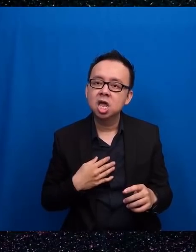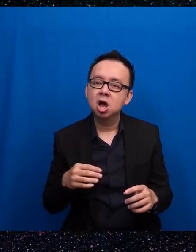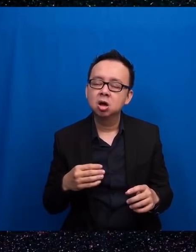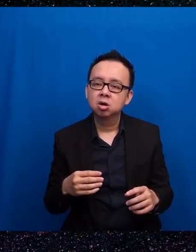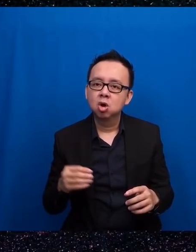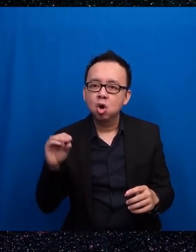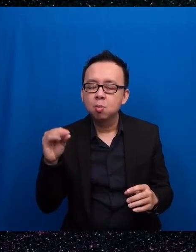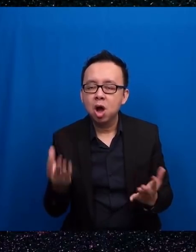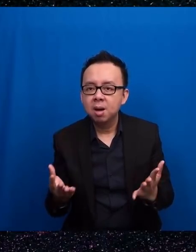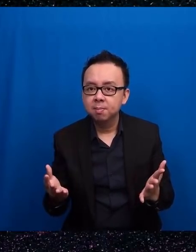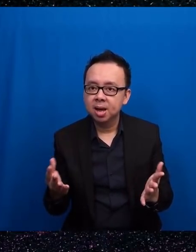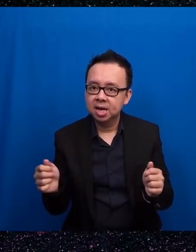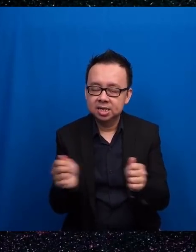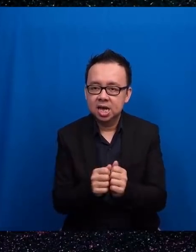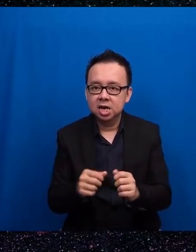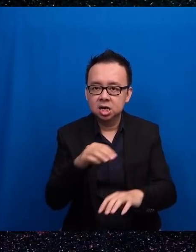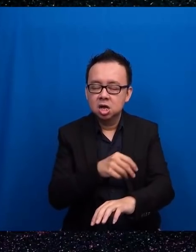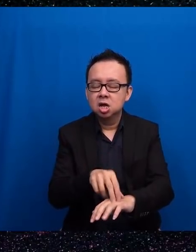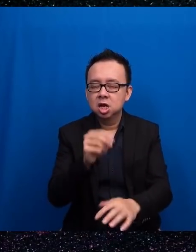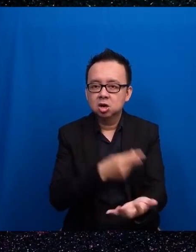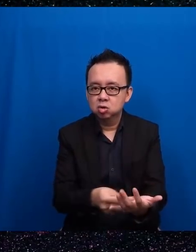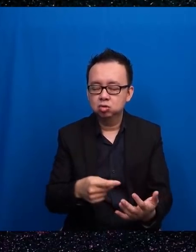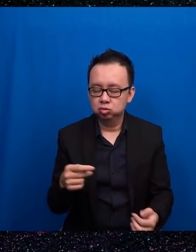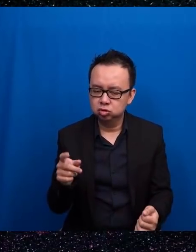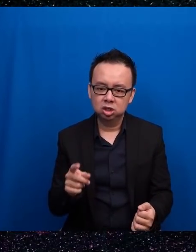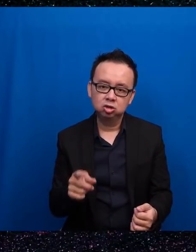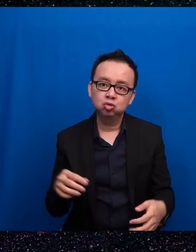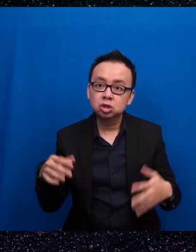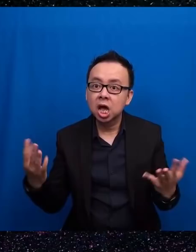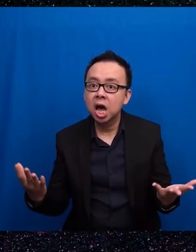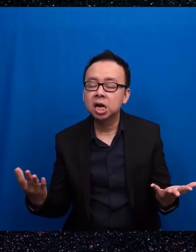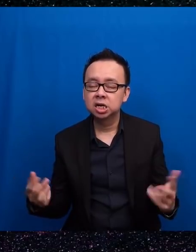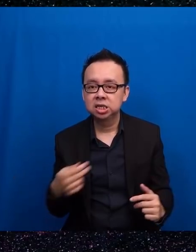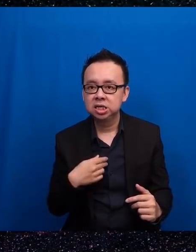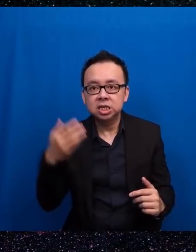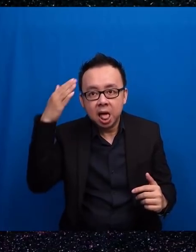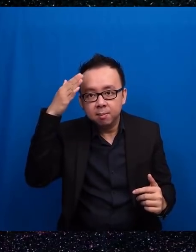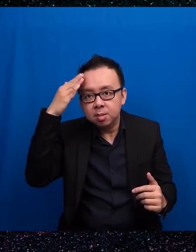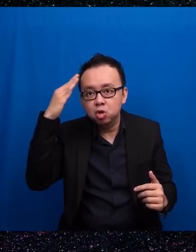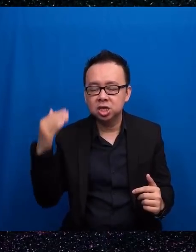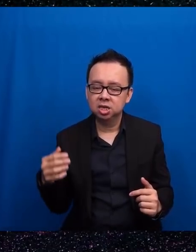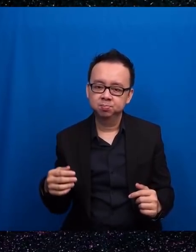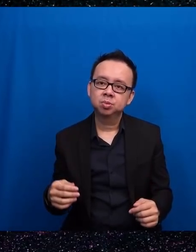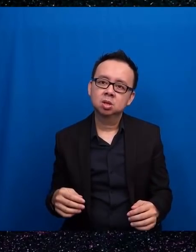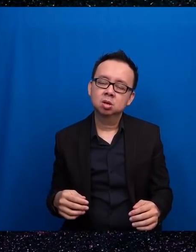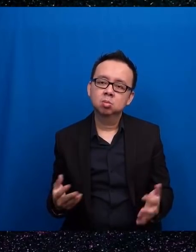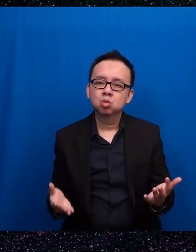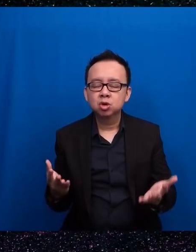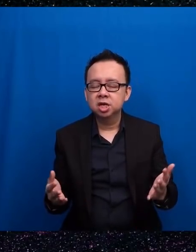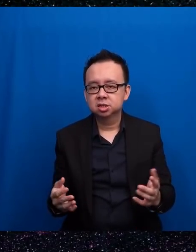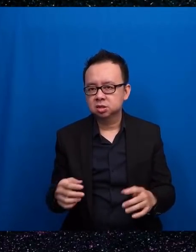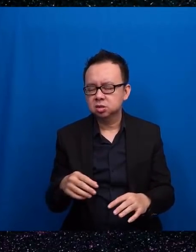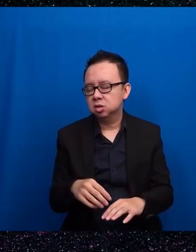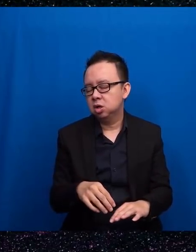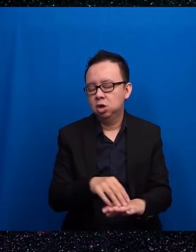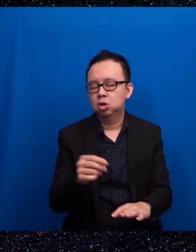Tuhan, semua itu masih segar dalam memori. Ya. Memang betul roh saya